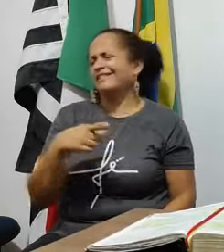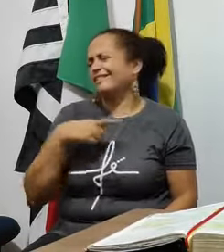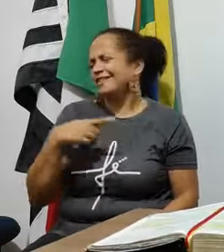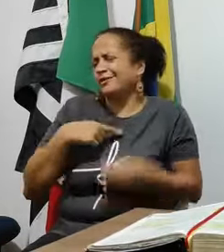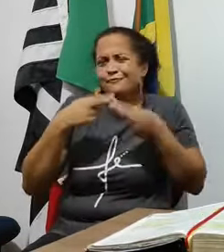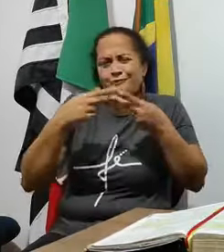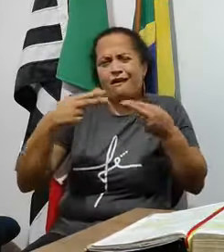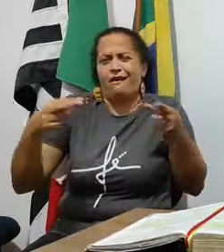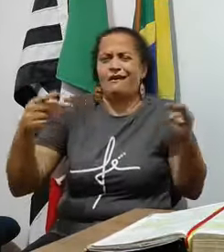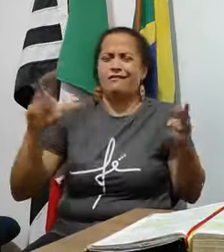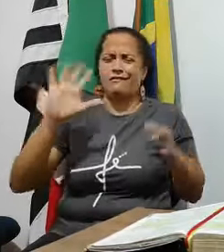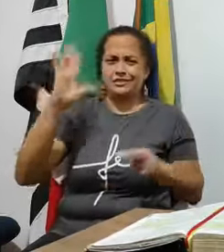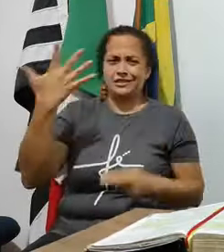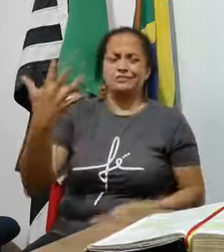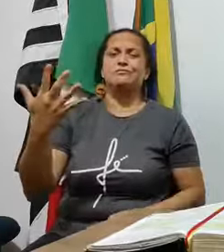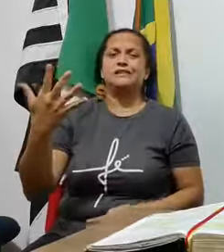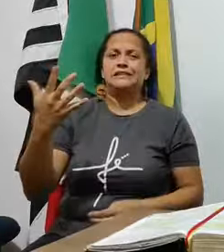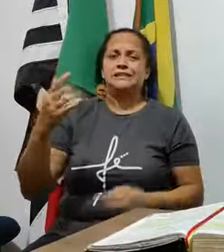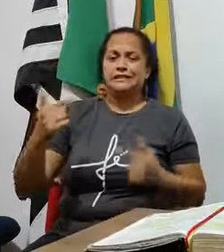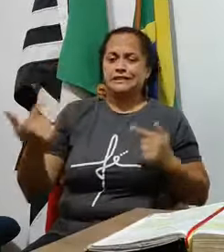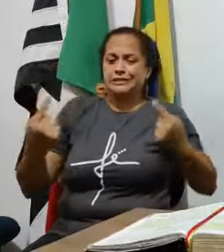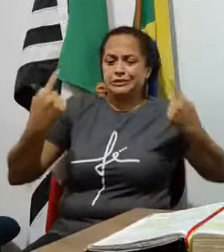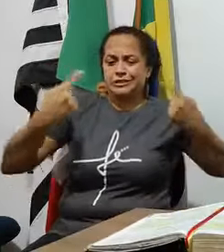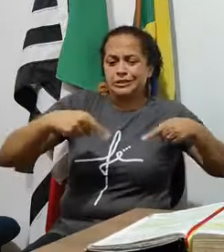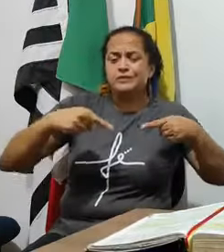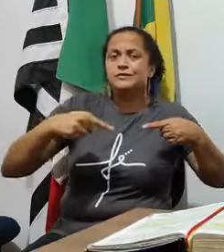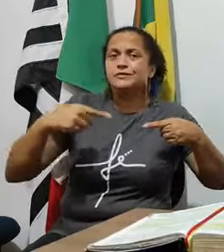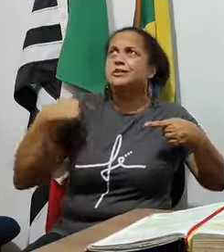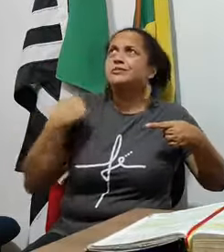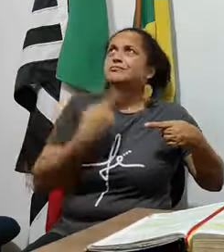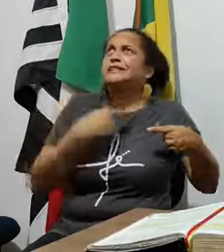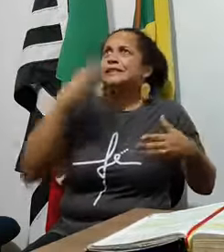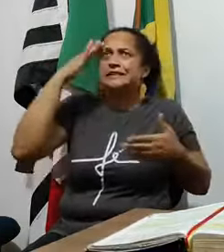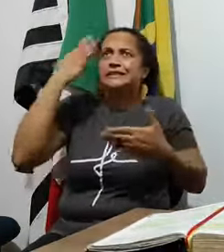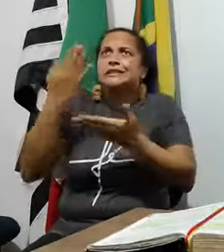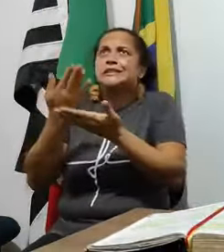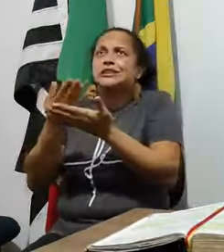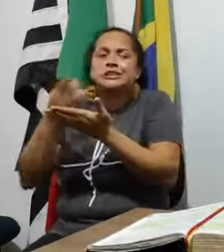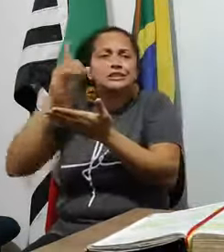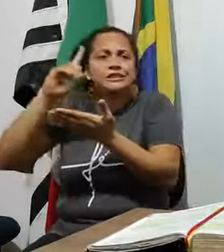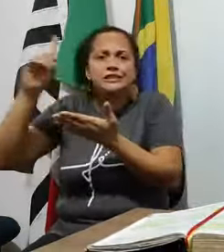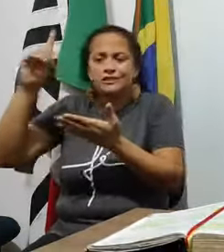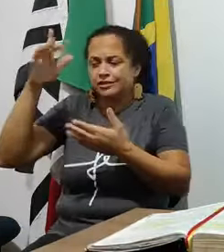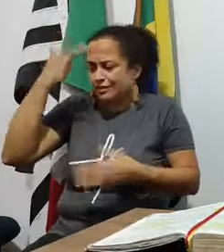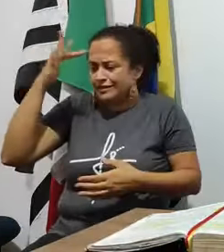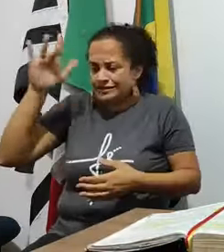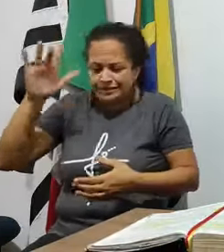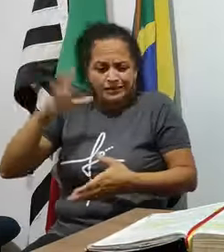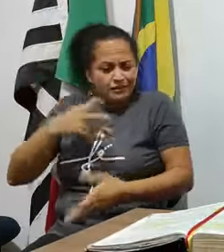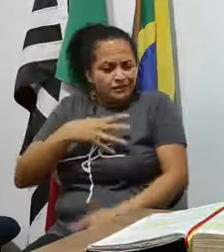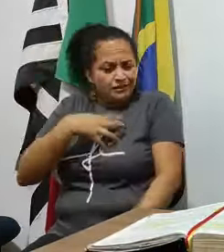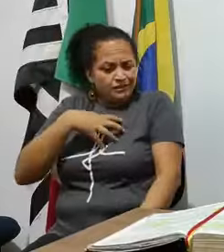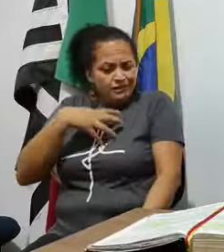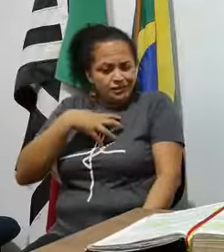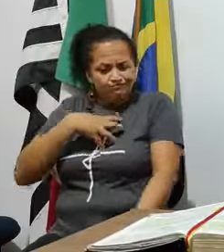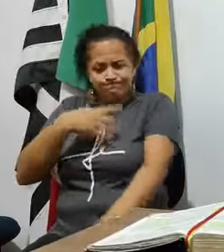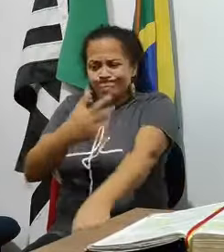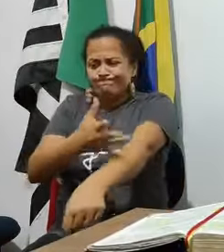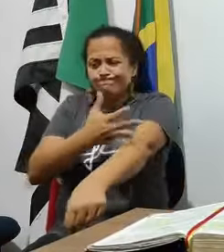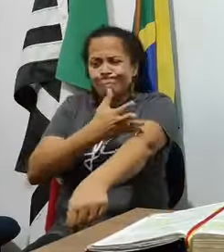situações que desafiam a nossa confiança em Deus e abalam o nosso emocional. É